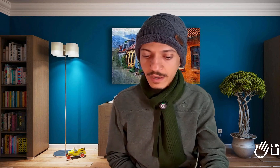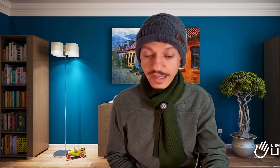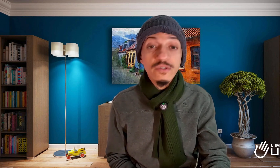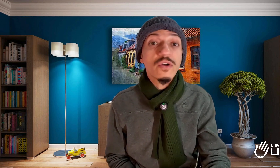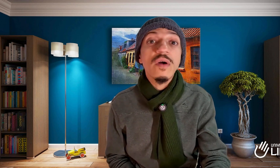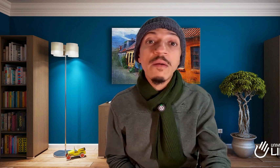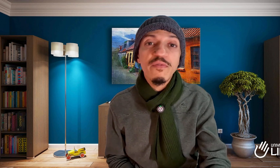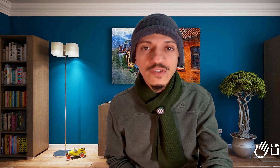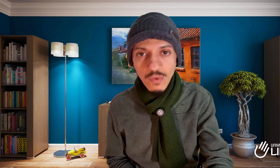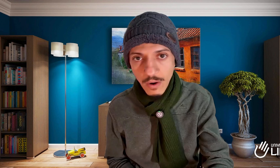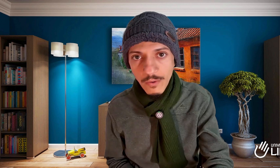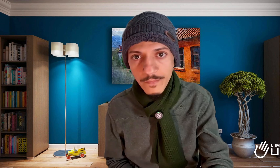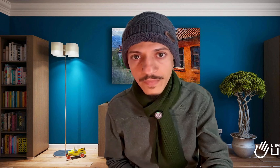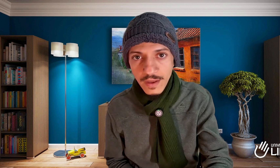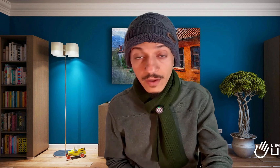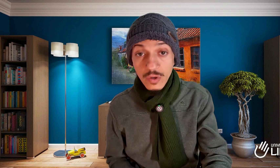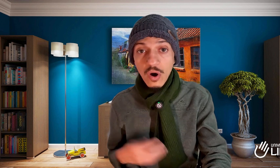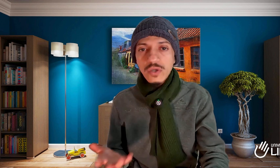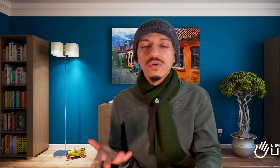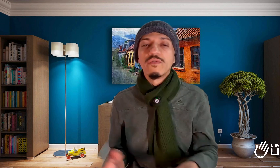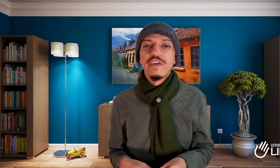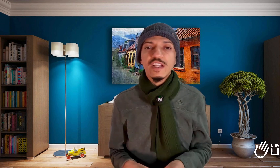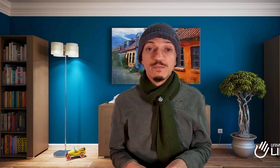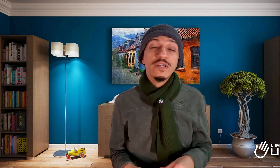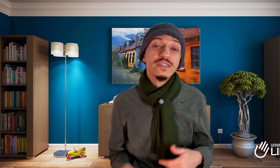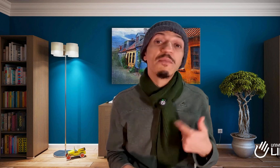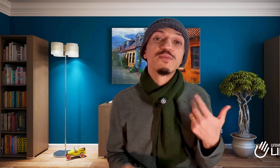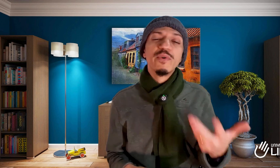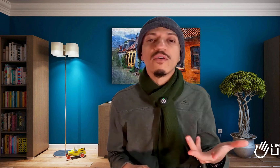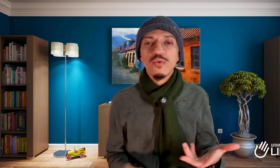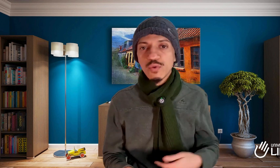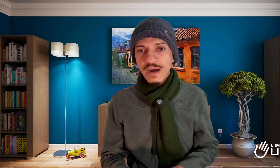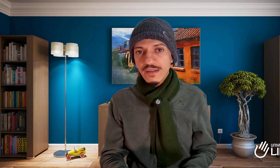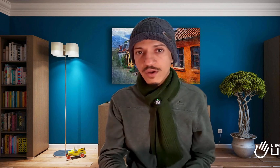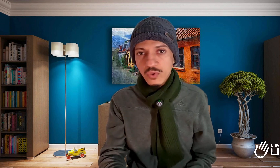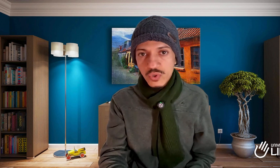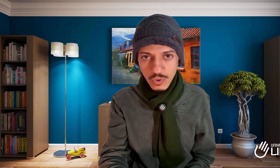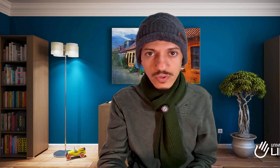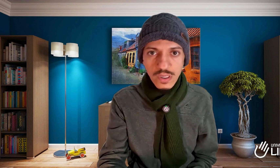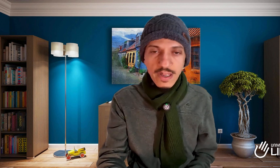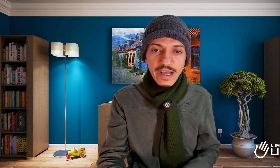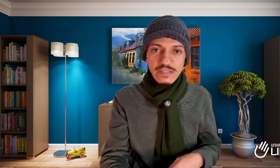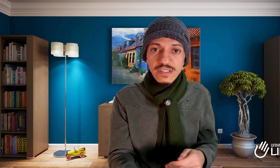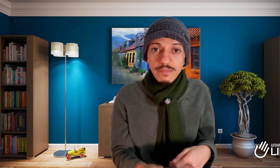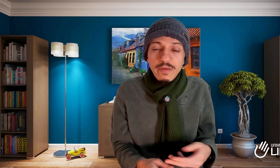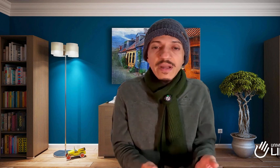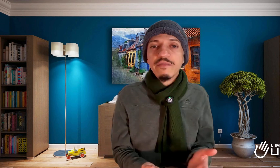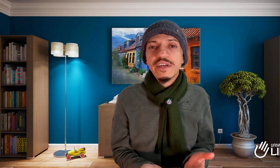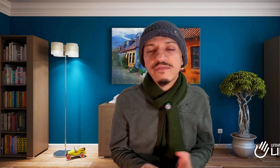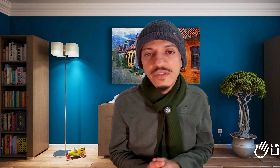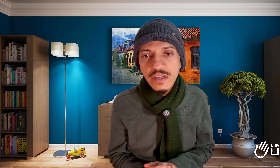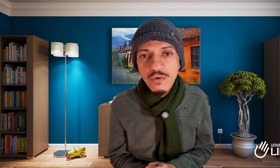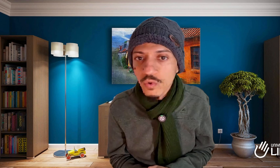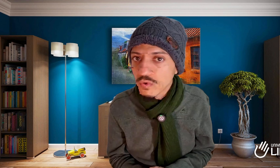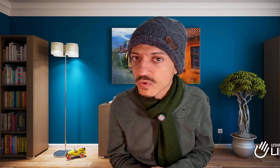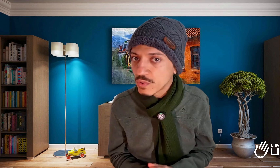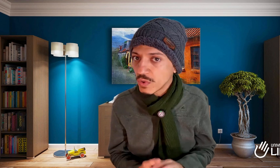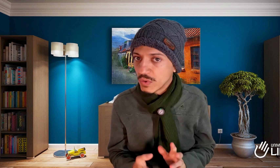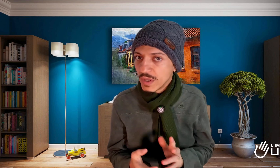no seu campo visual. Nós, ouvintes, por estarmos muito acostumados aos sons, às vezes a primeira vez que você encontra um surdo,